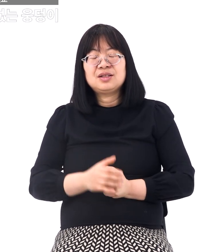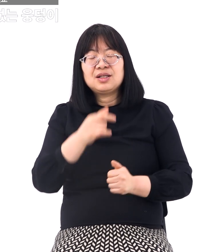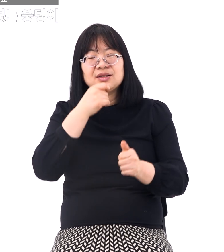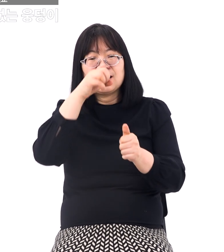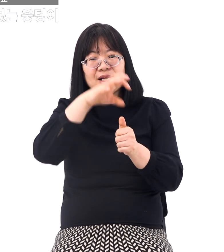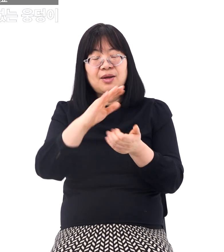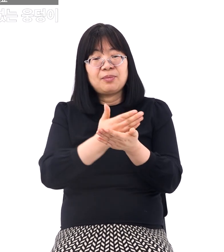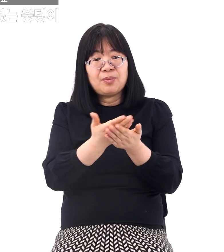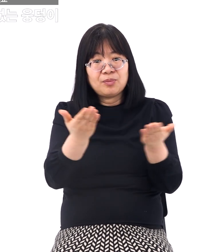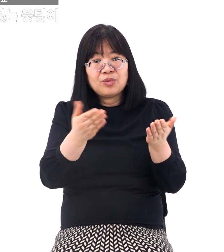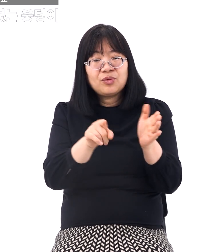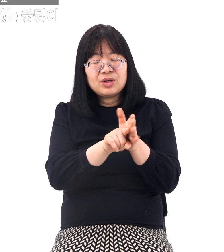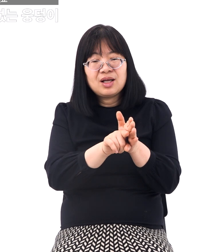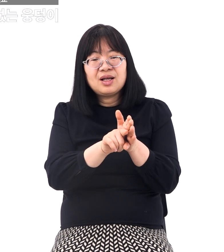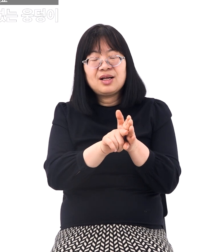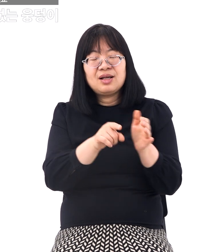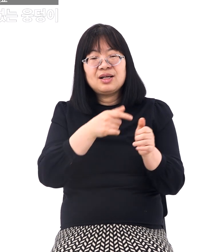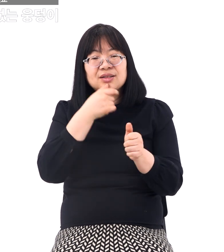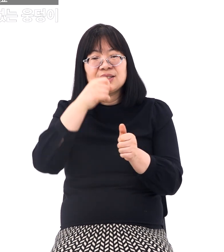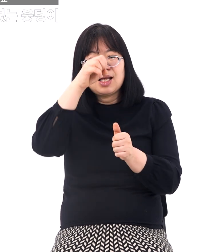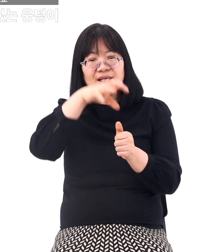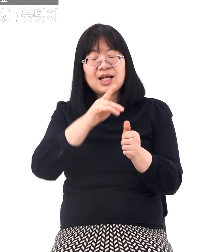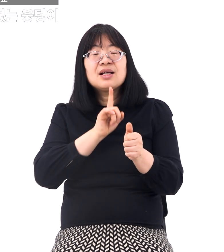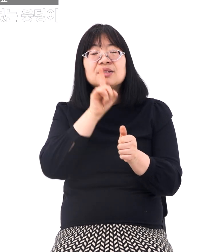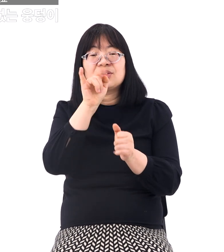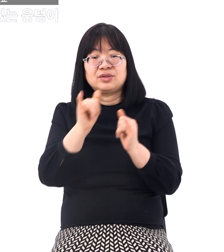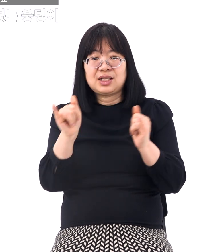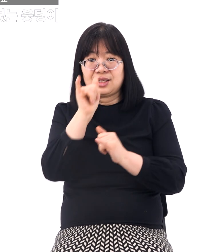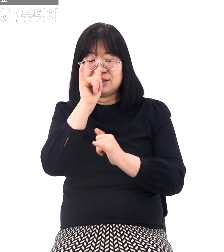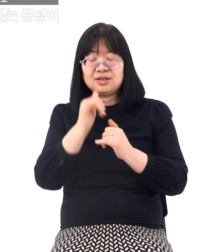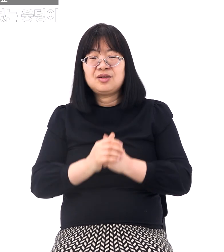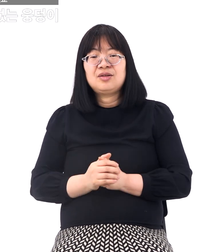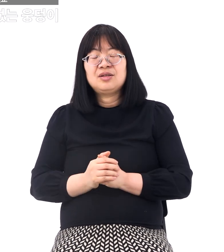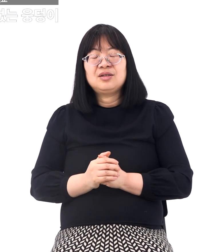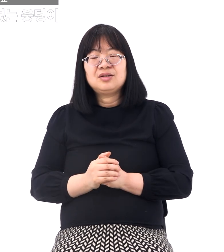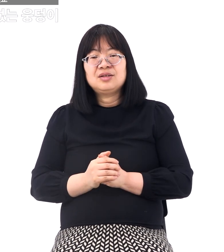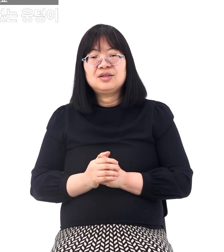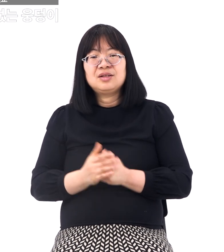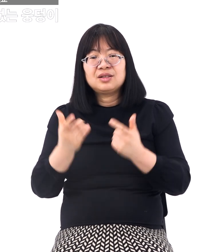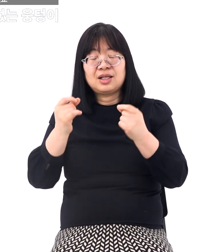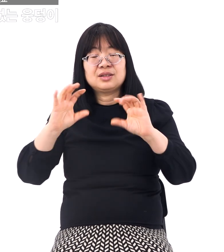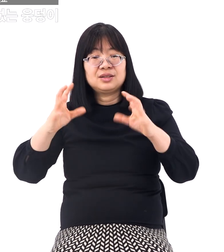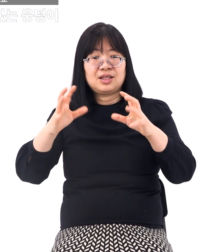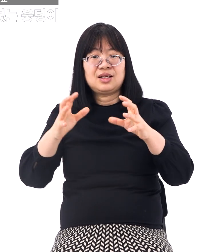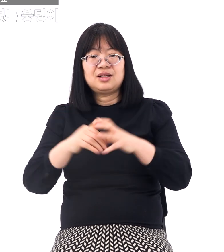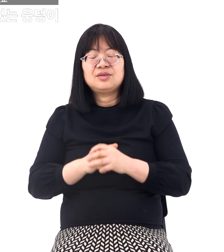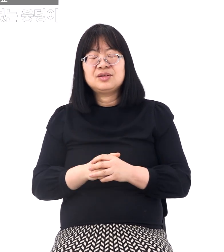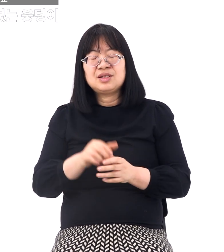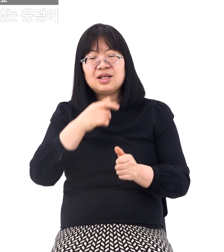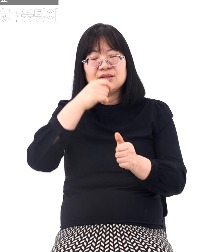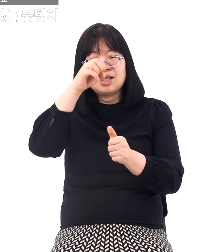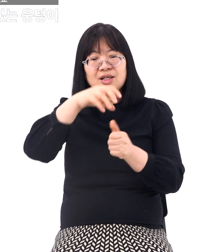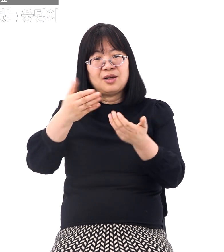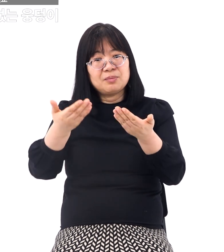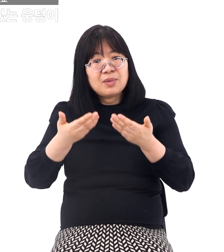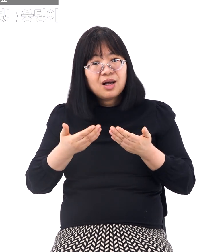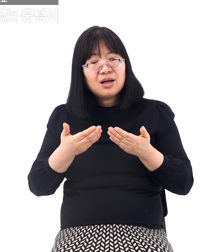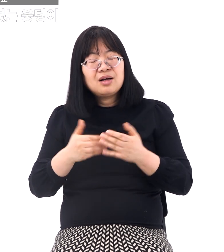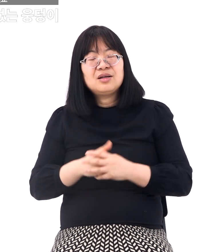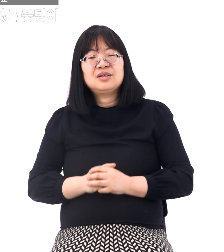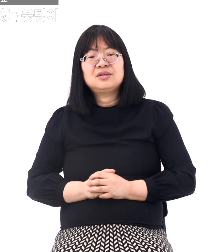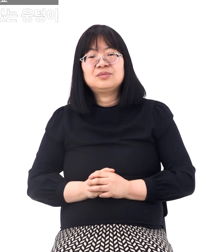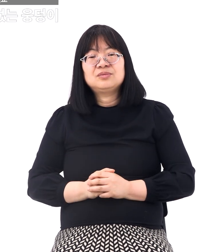세례를 베풀려고 세례 신청자가 있어서, 근데 그런 나라에서 세례를 받는다는